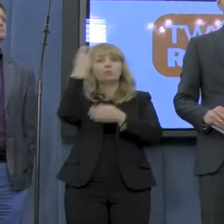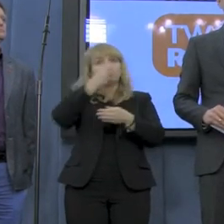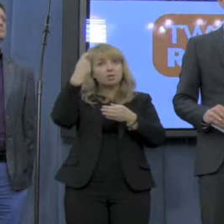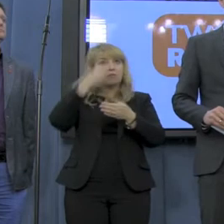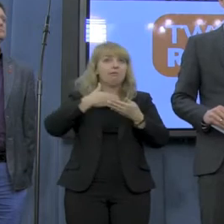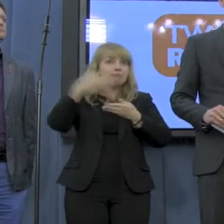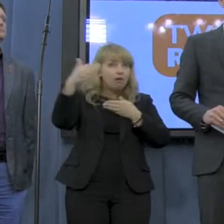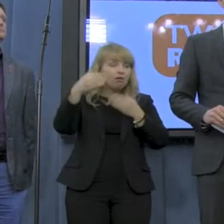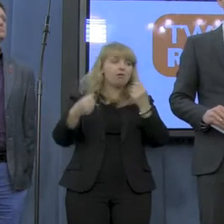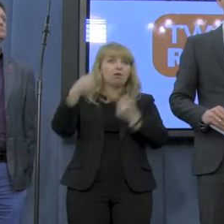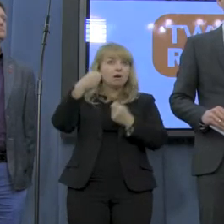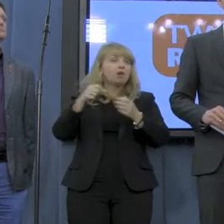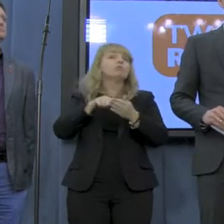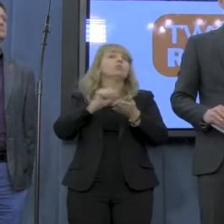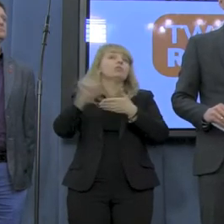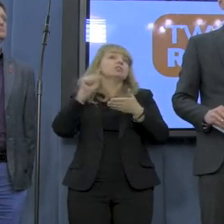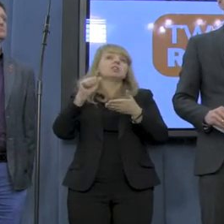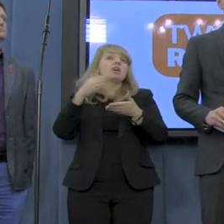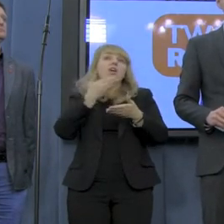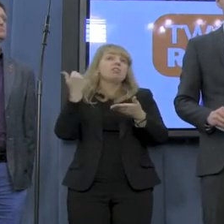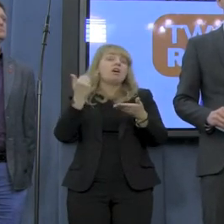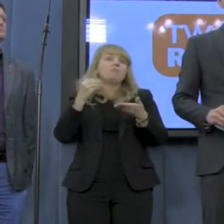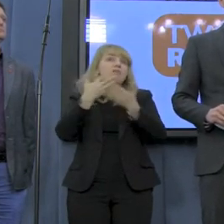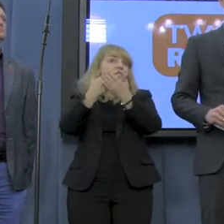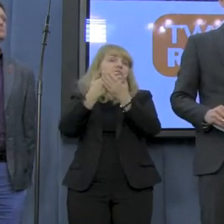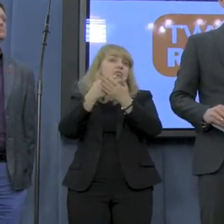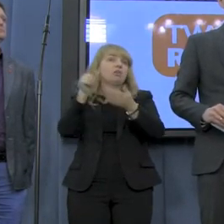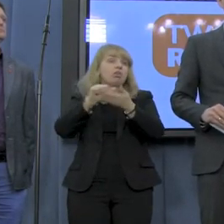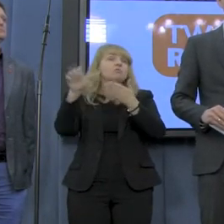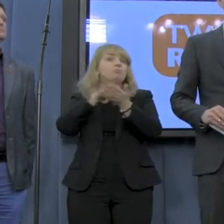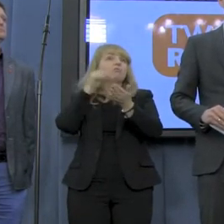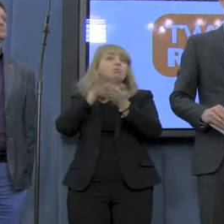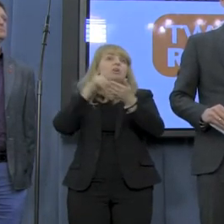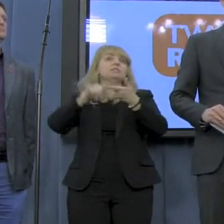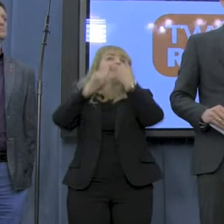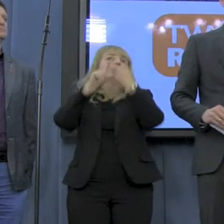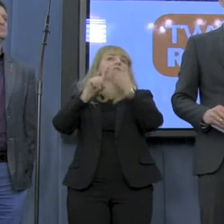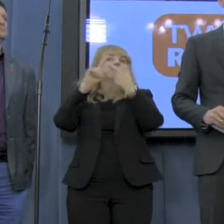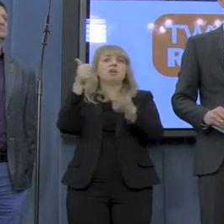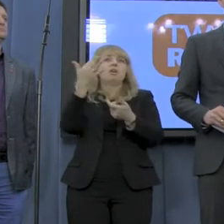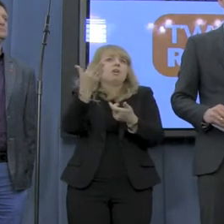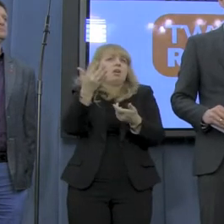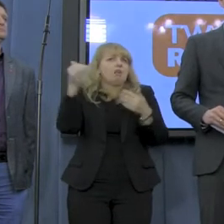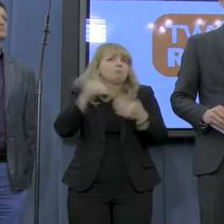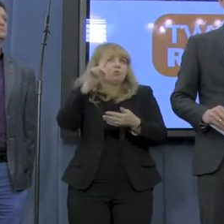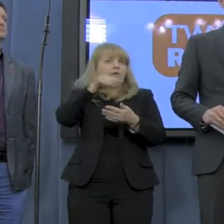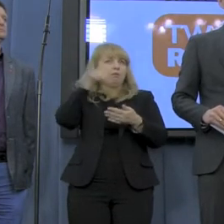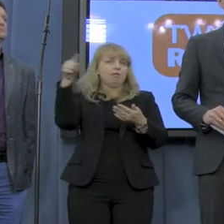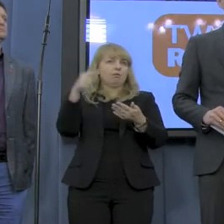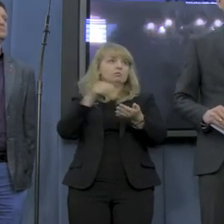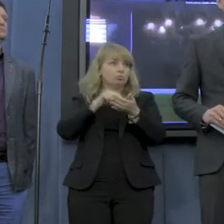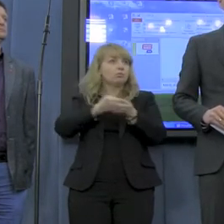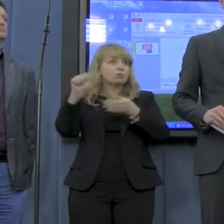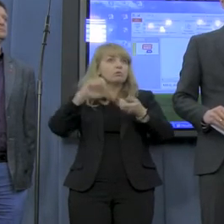kary bezwzględnego pozbawienia wolności i zazwyczaj są stosowane ponownie kary zawieszenia wolności. Naszym zdaniem tu jest największy